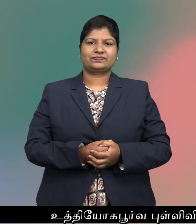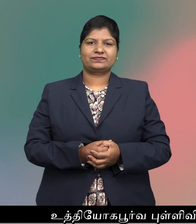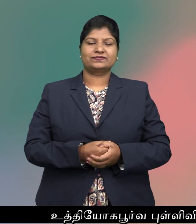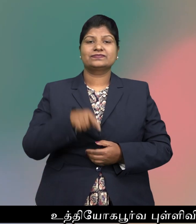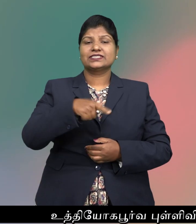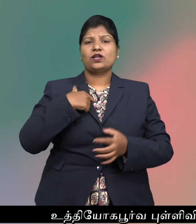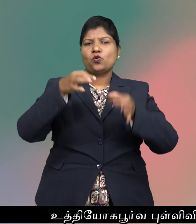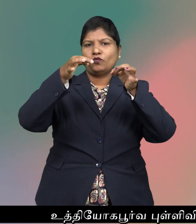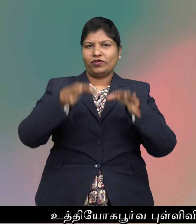உத்தியோகபூர்வ